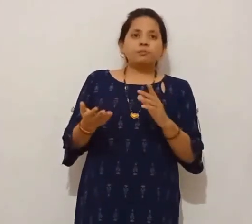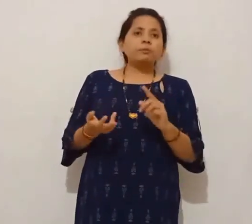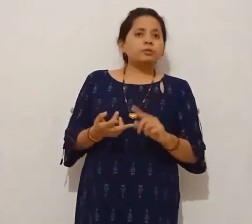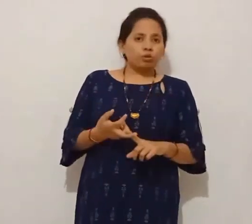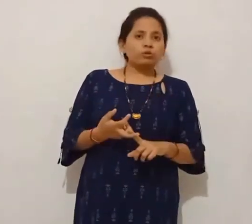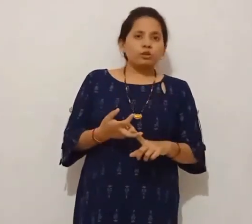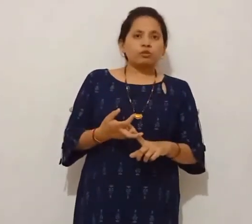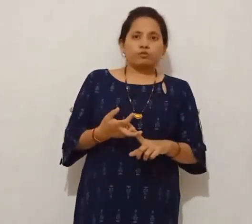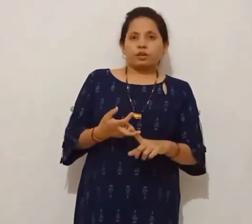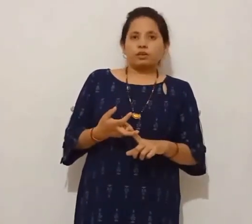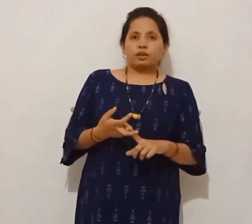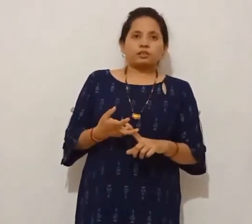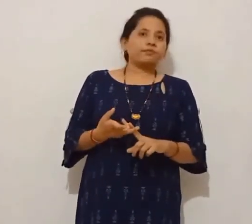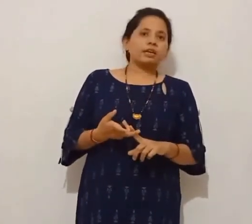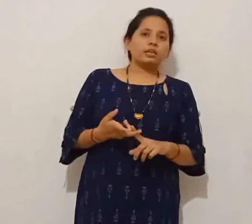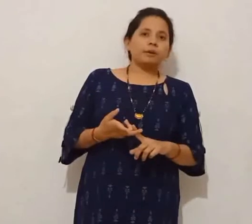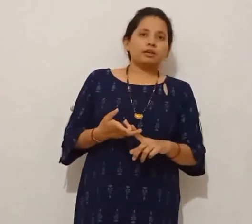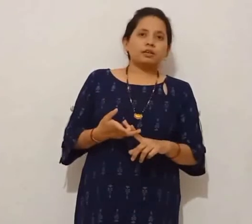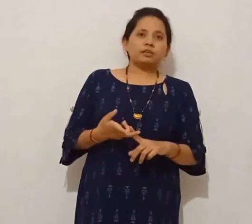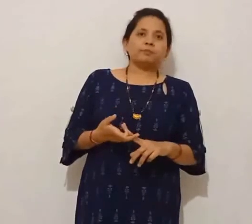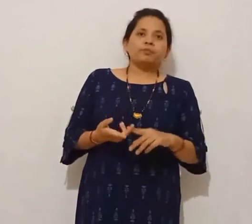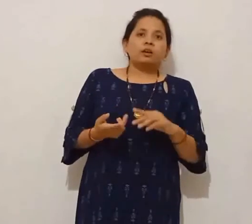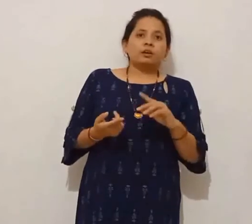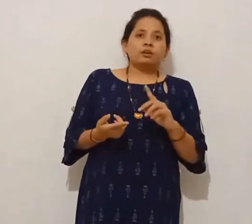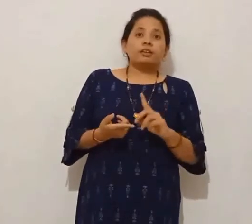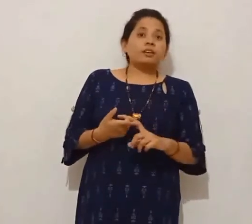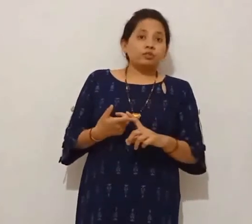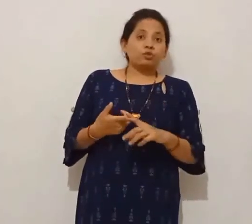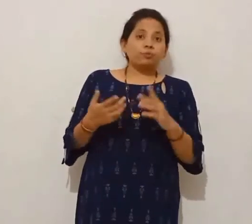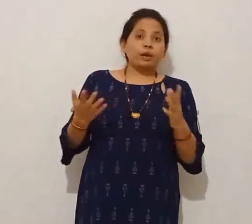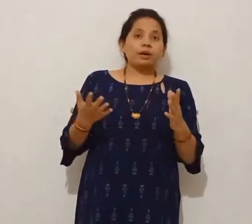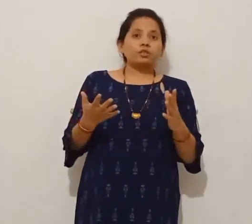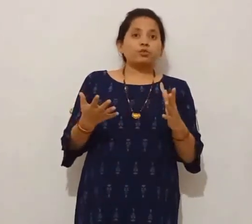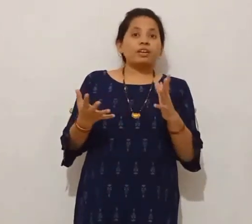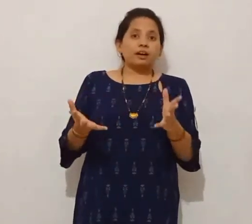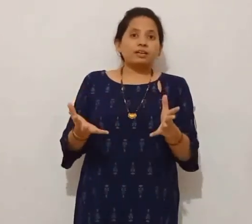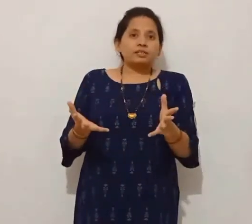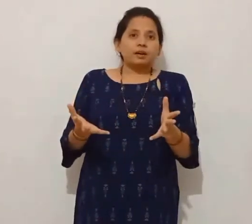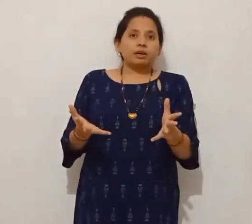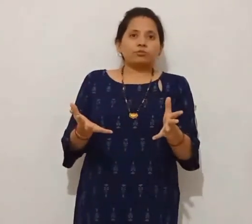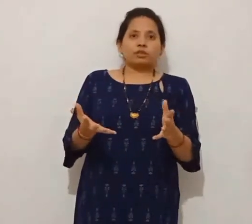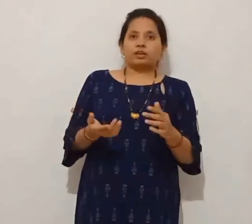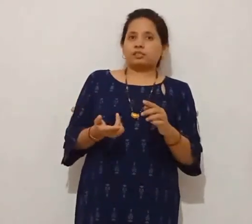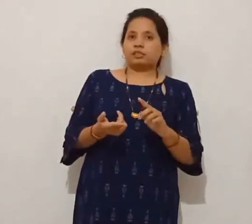समटाइम्स क्लोथ्स आल्सो वी कैन गेट इन वीकली मार्केट। जो भी हमारा जो किराना का सामान होता है जैसे